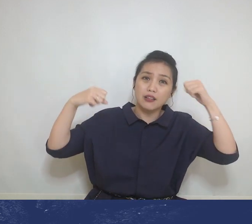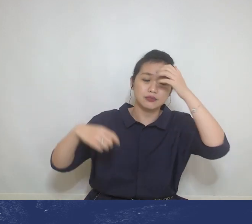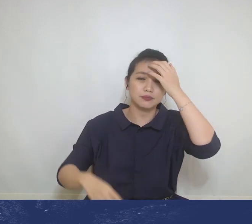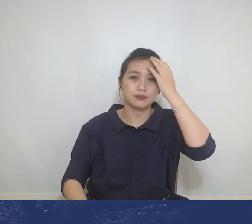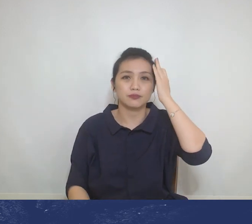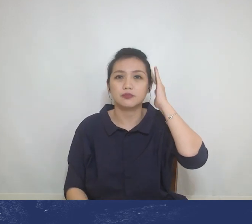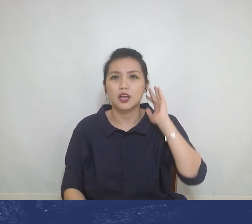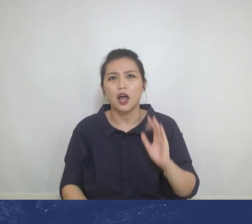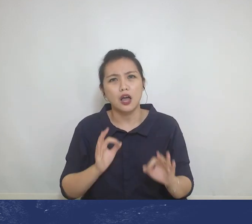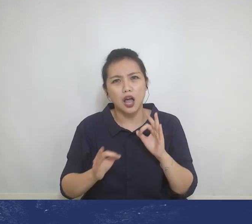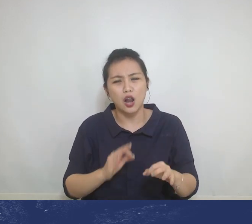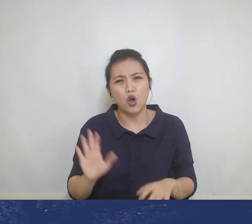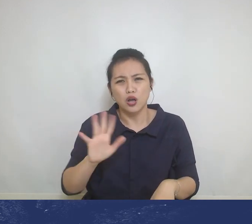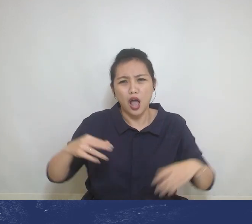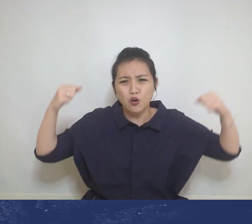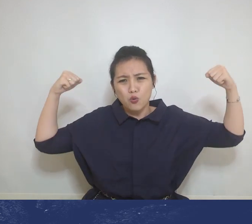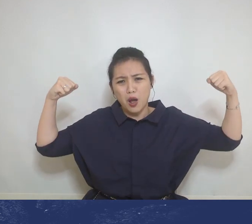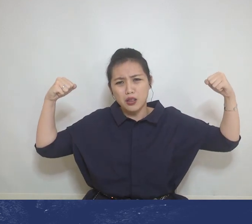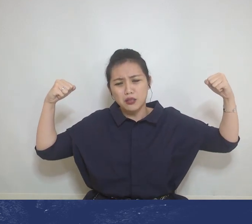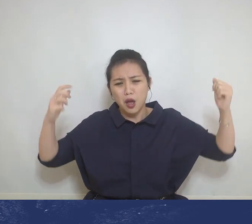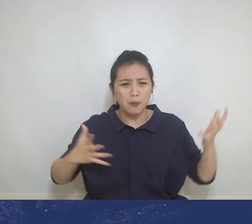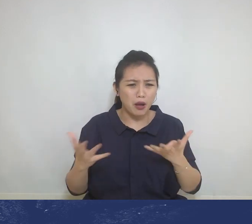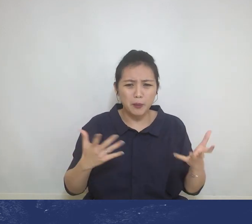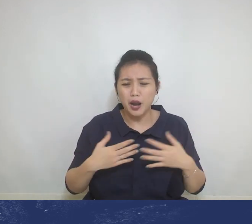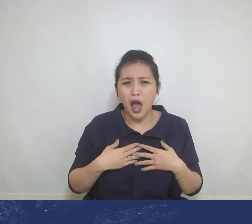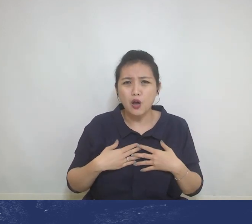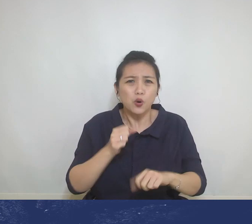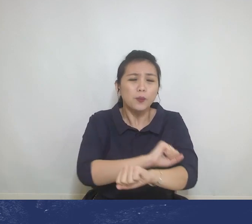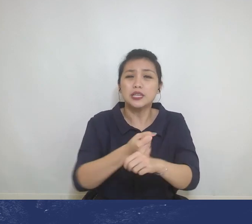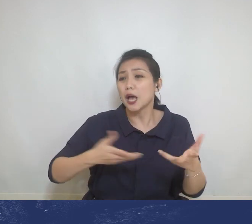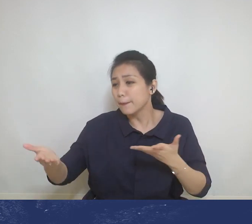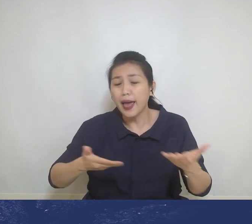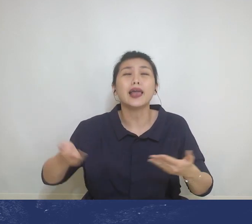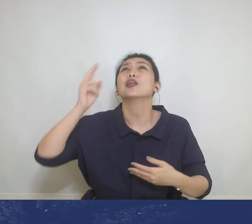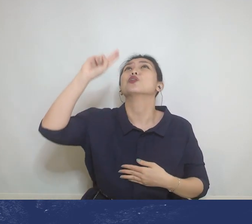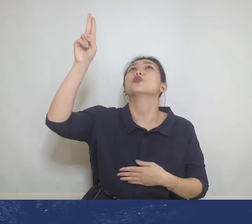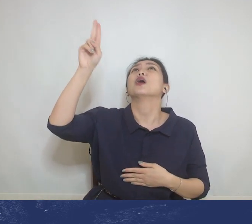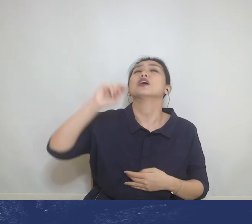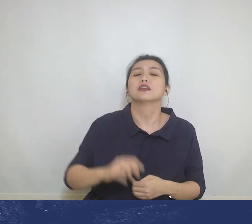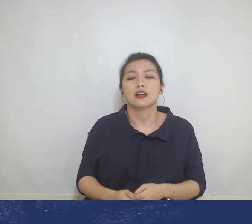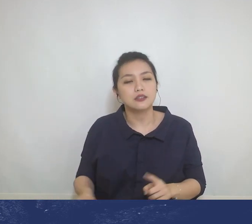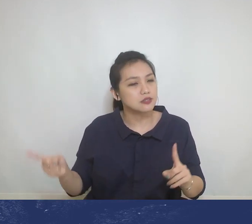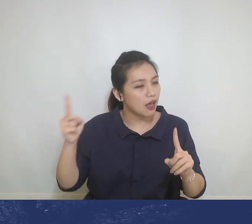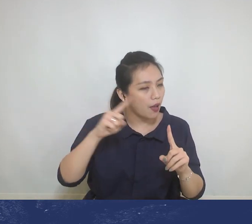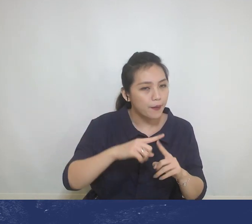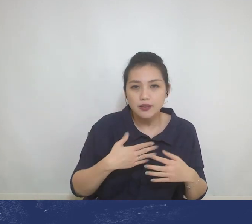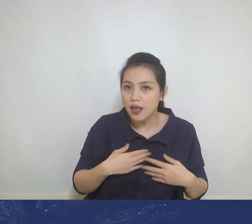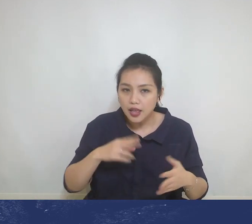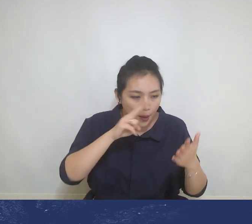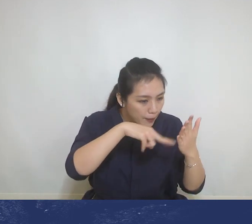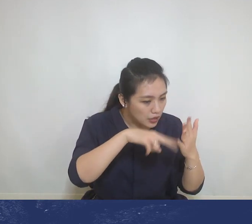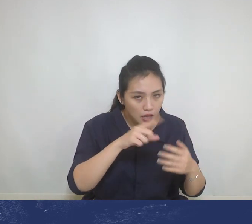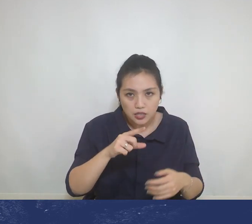lagi. Kalau aku gak bisa sekuat itu lagi, gimana aku mau melayani Tuhan? Sampai saya ketemu dengan satu firman